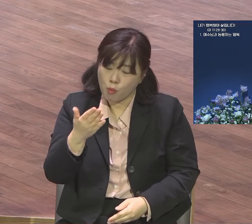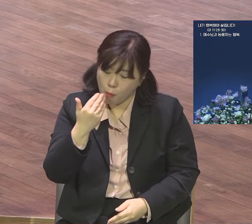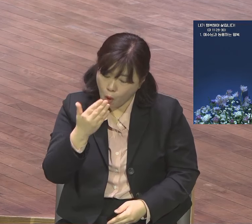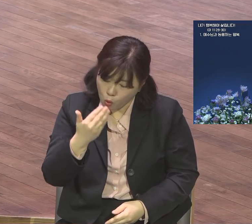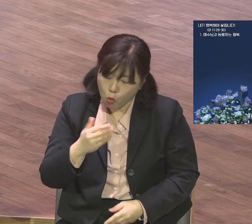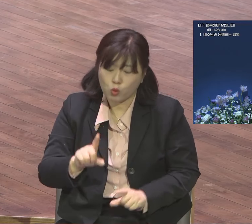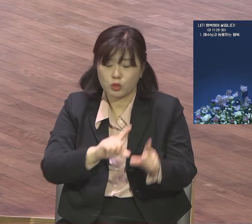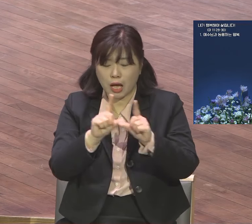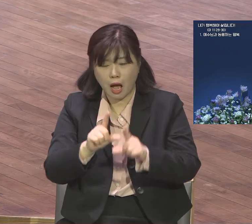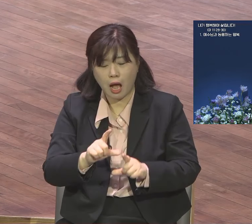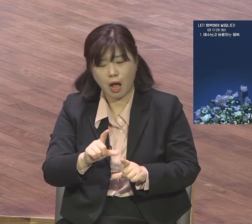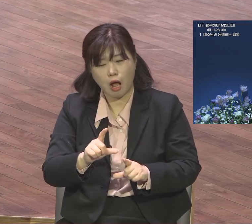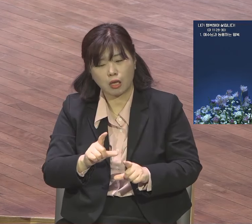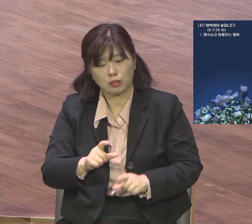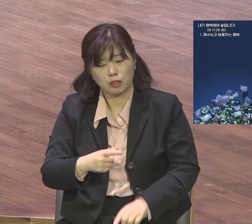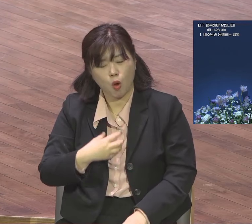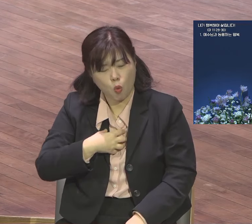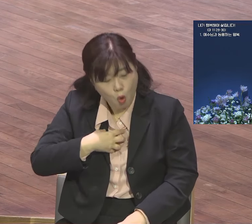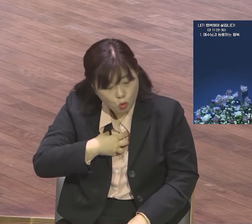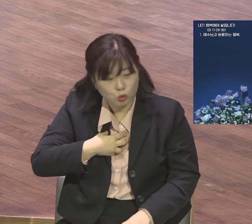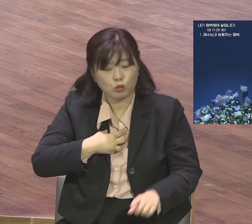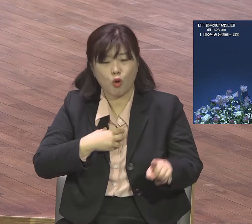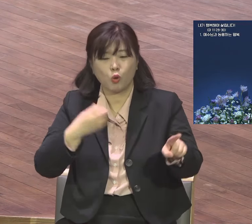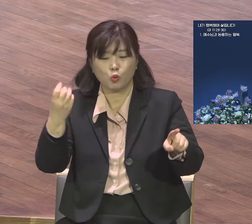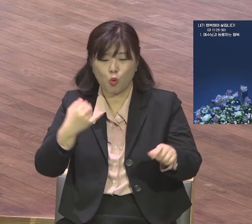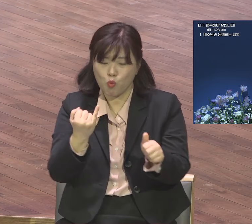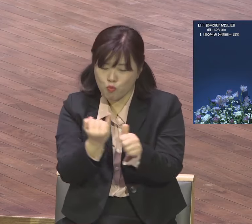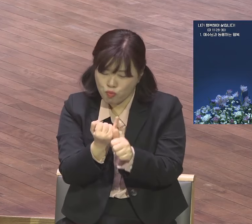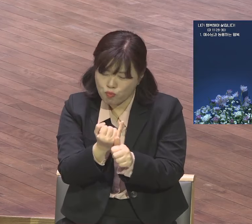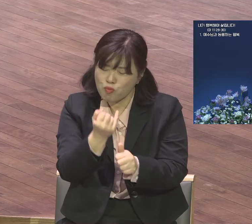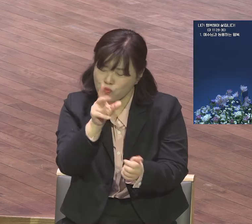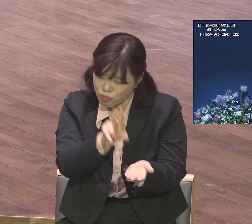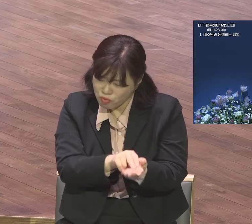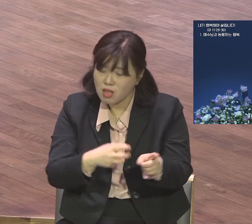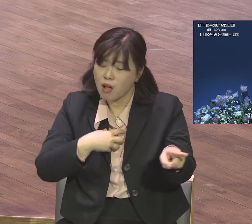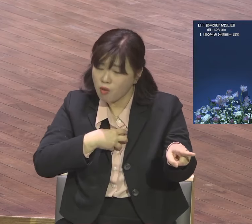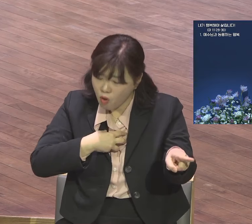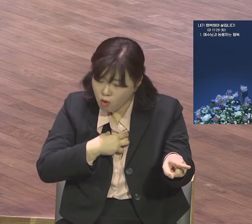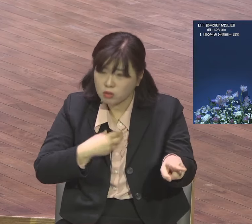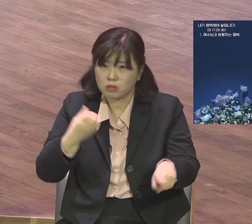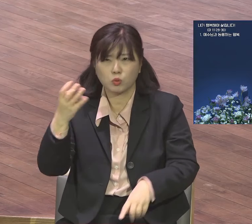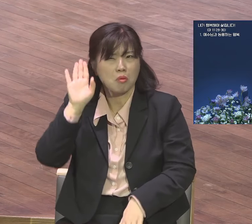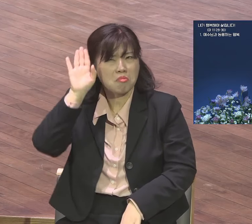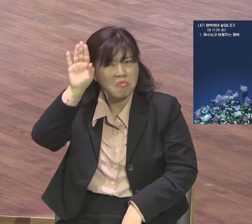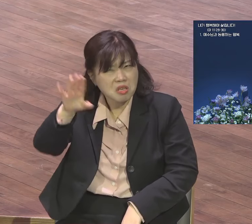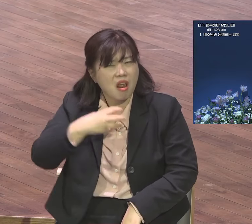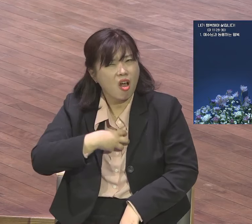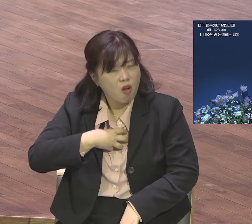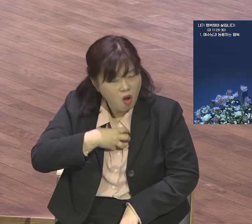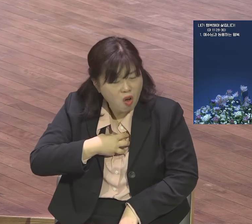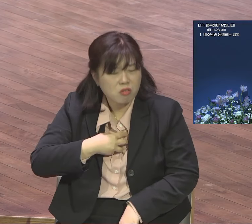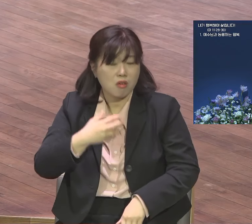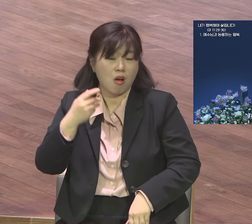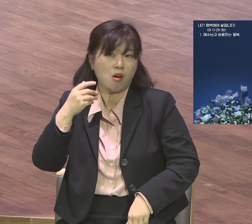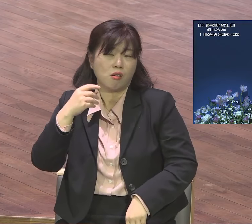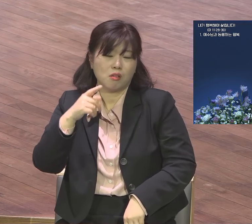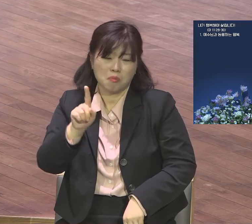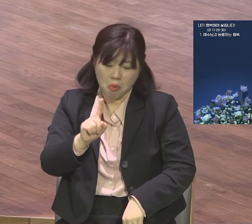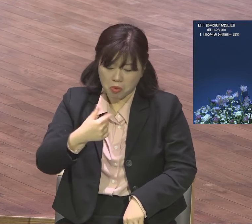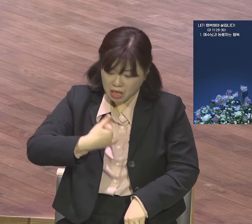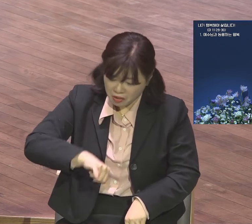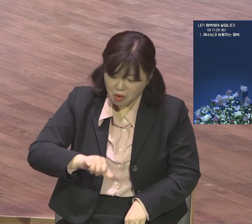부모나 자녀에 대한 고민, 부부간의 고민 등 겉으로 웃는 일보다 속으로 우는 일들이 더